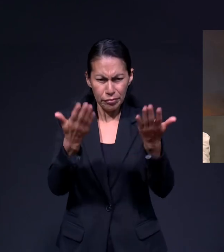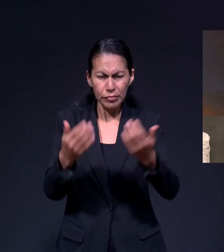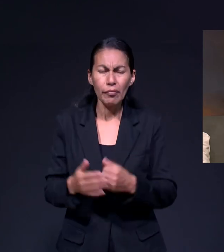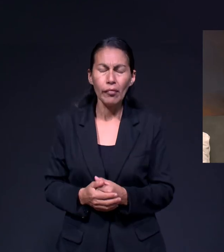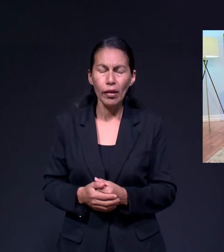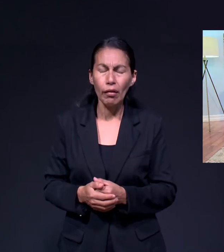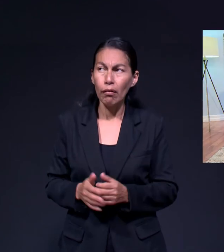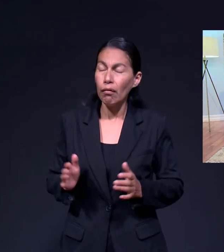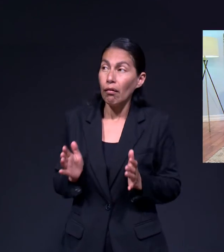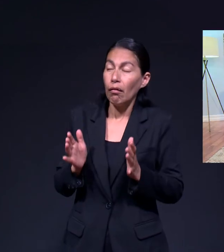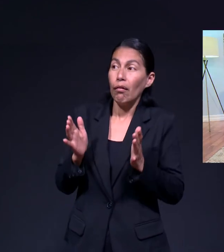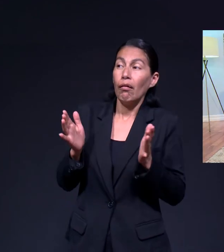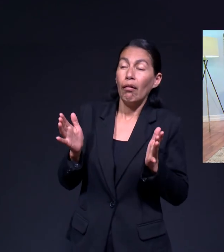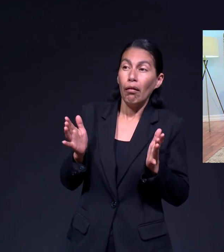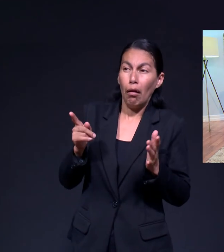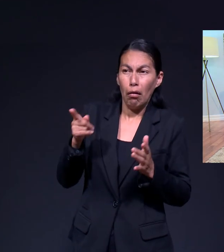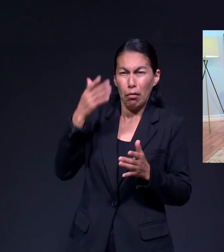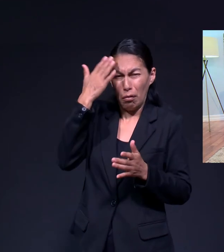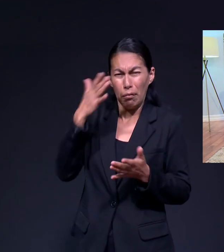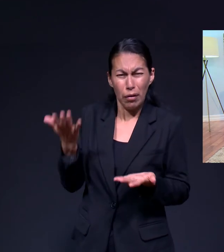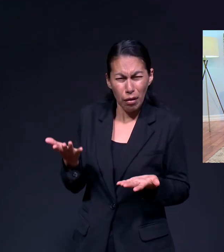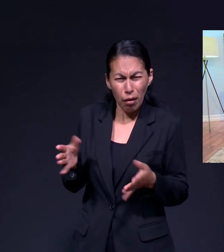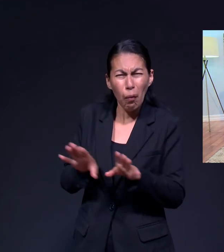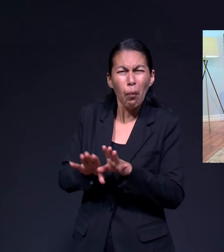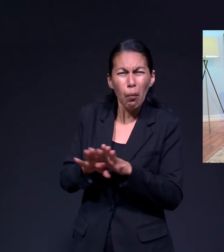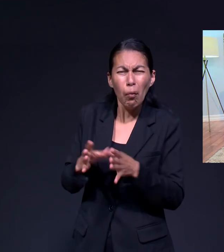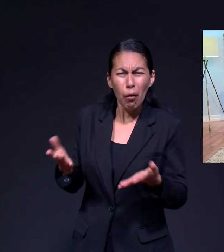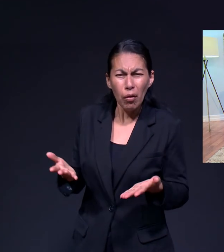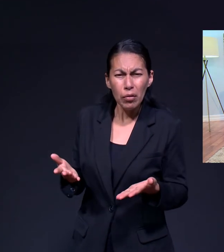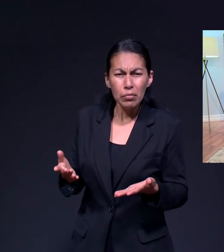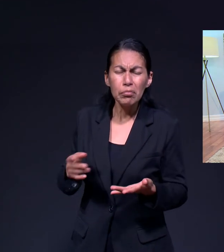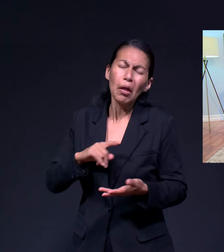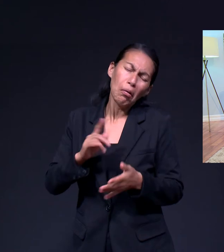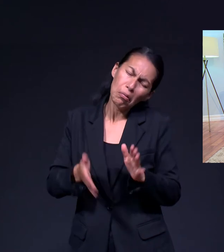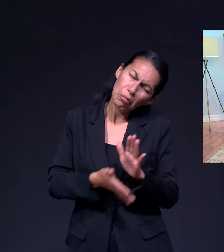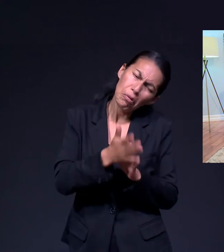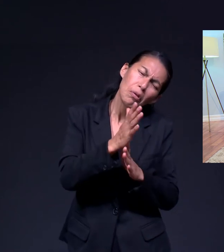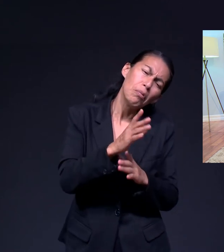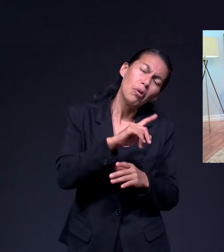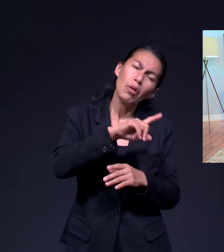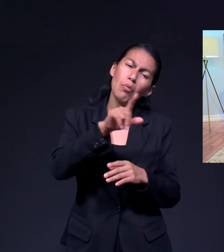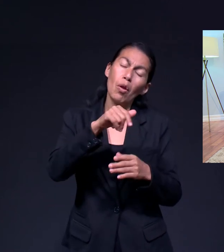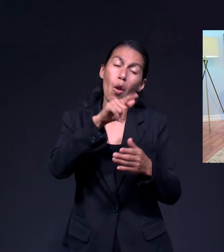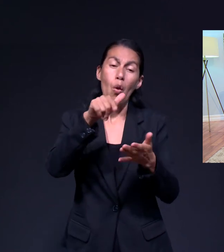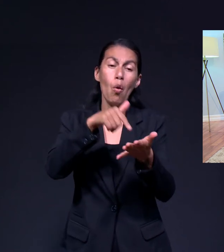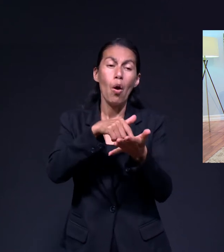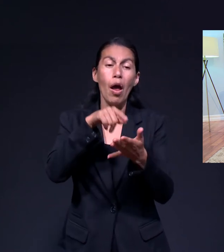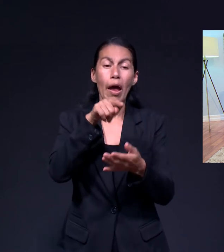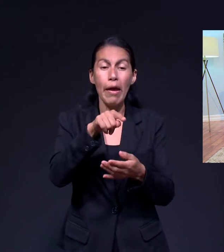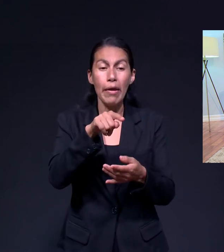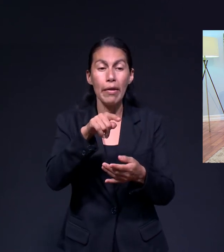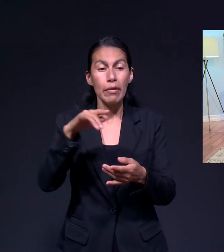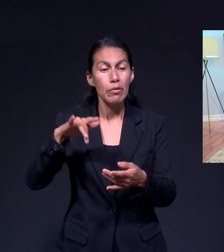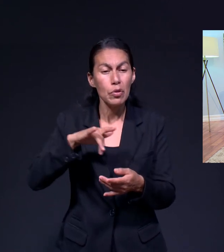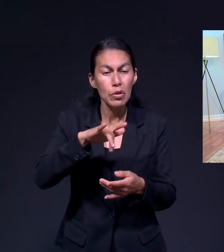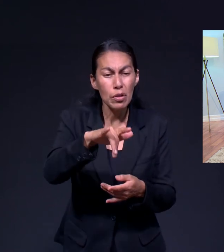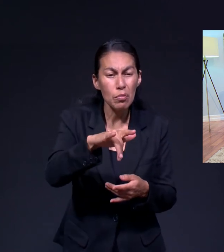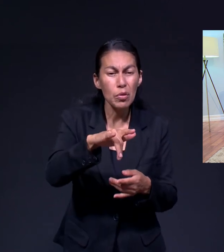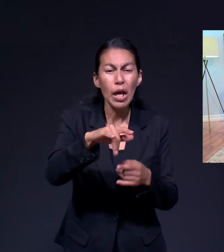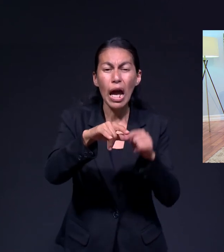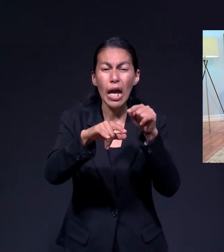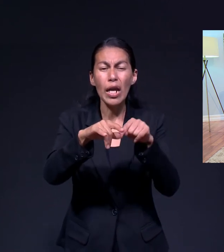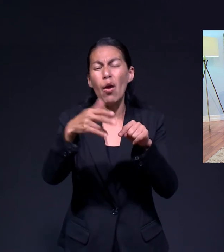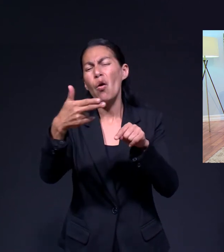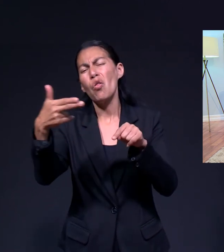cela y gracias a dios después de eso llegamos al lugar donde aún a un lugar donde podíamos pasar la